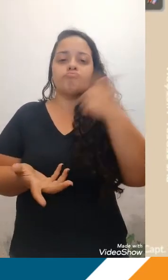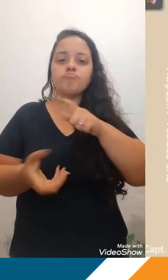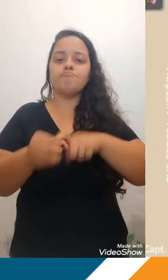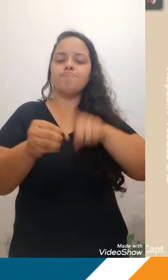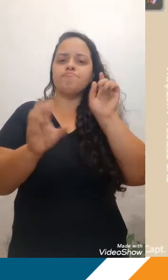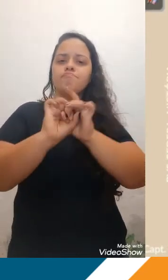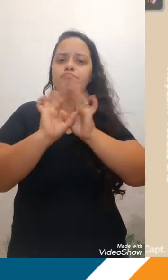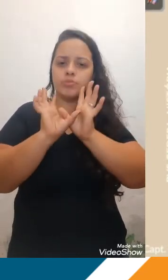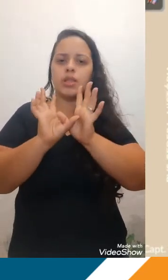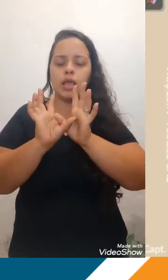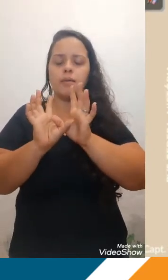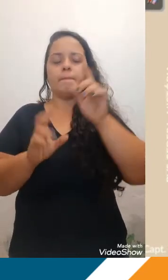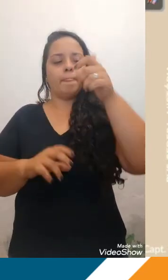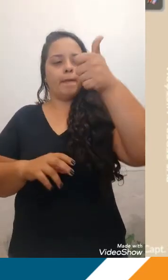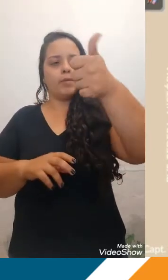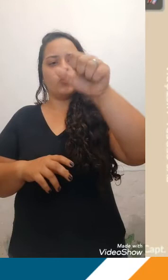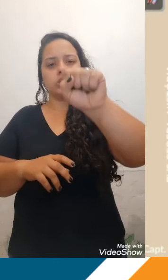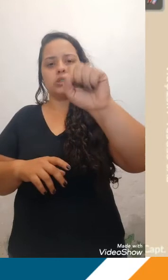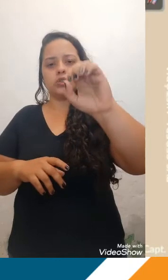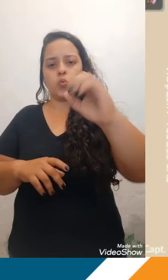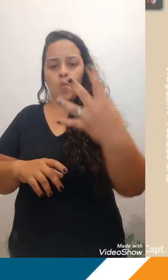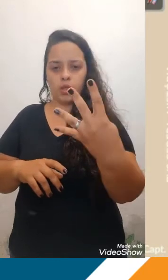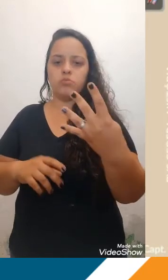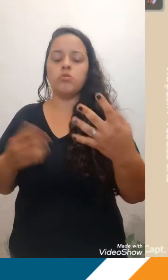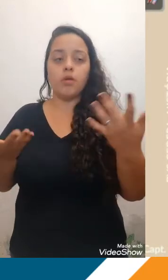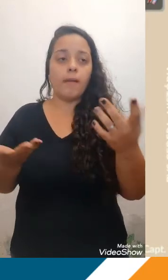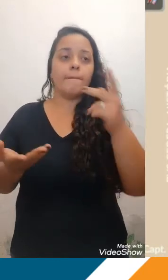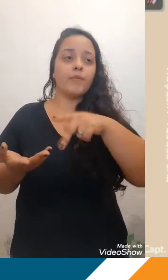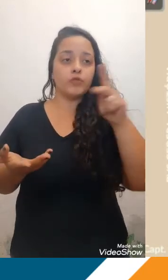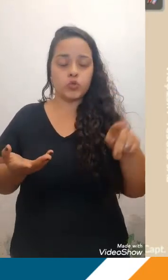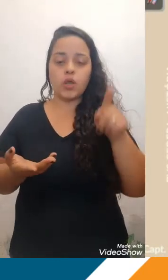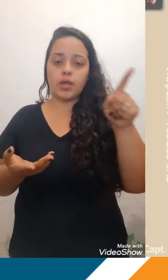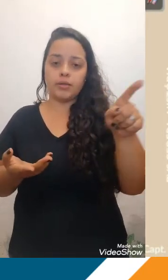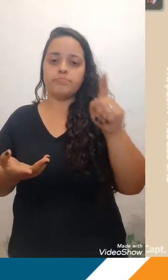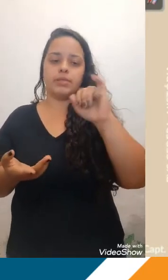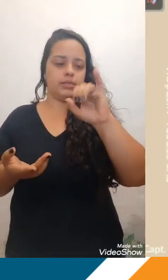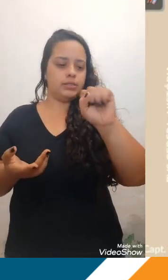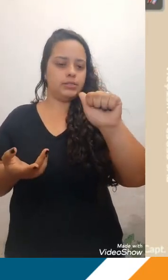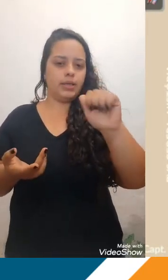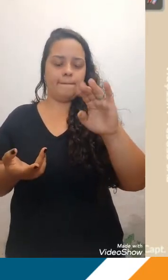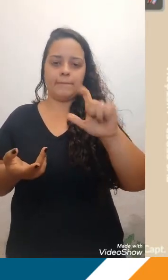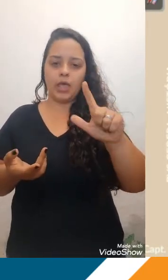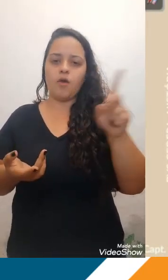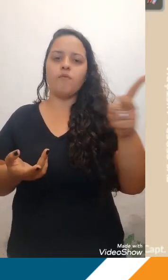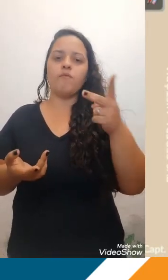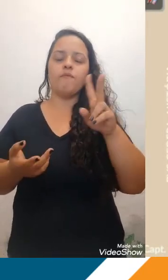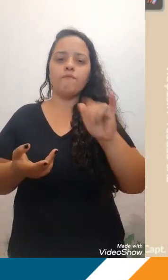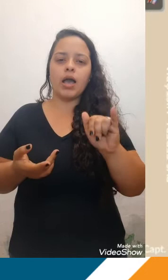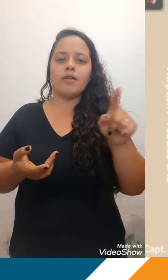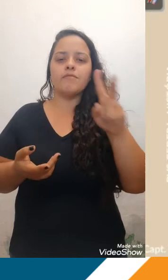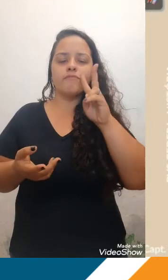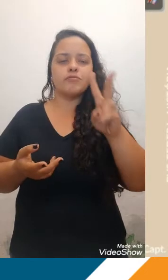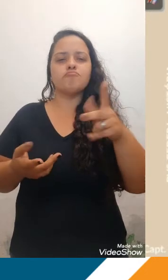concretizou a sua independência no ano de 1804. A professora Isabel Tomás vai estar trazendo para vocês